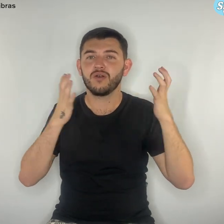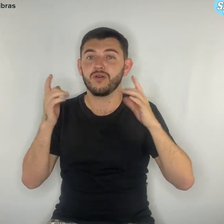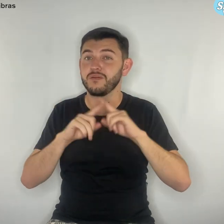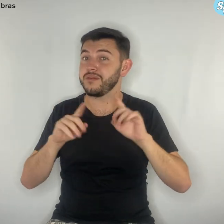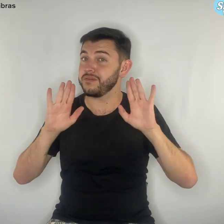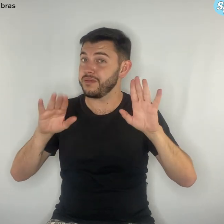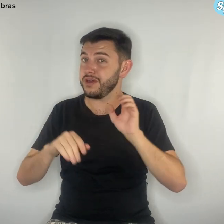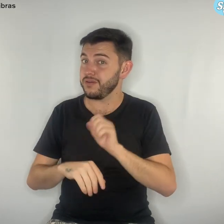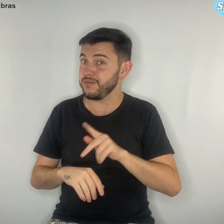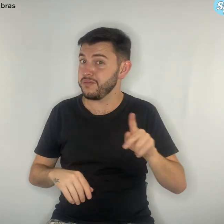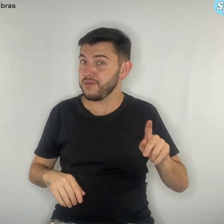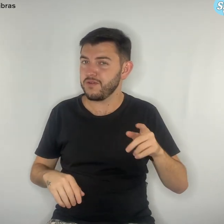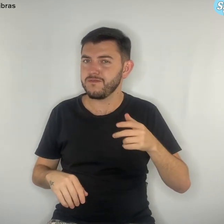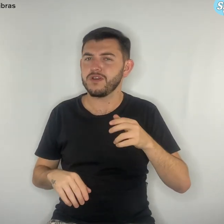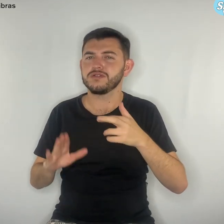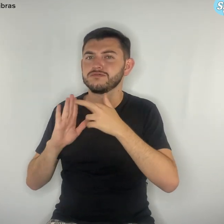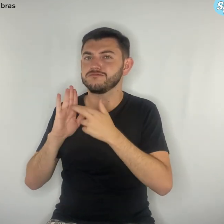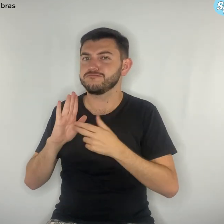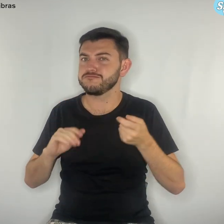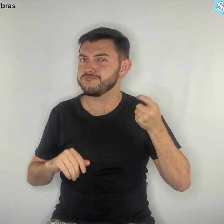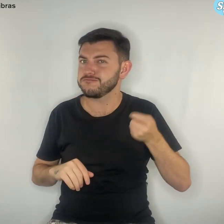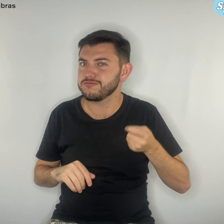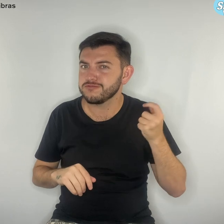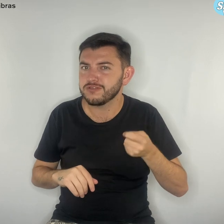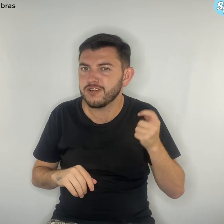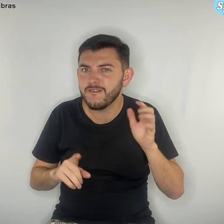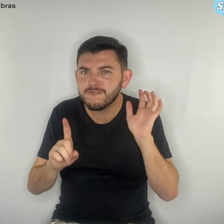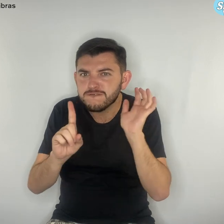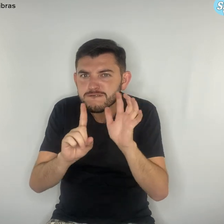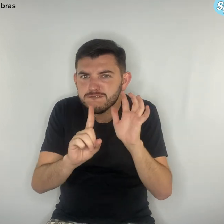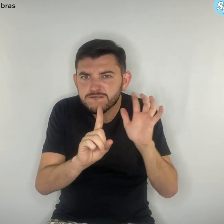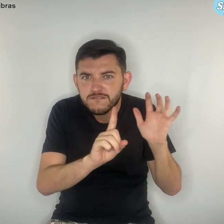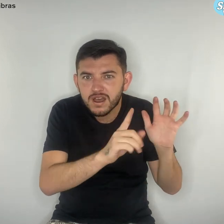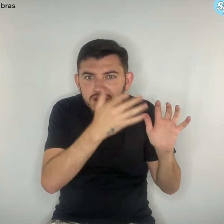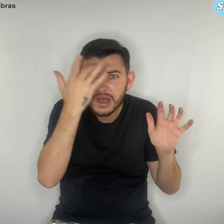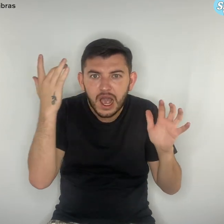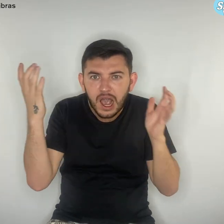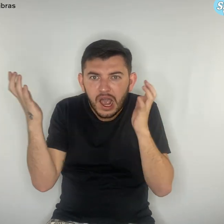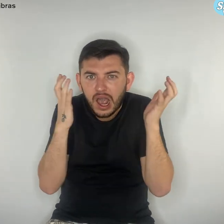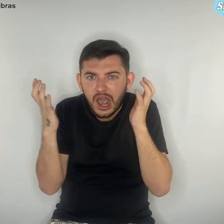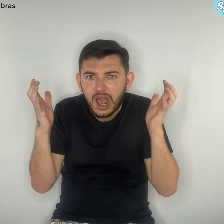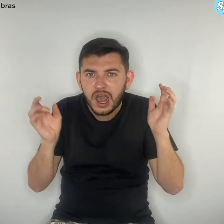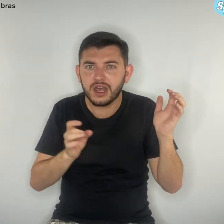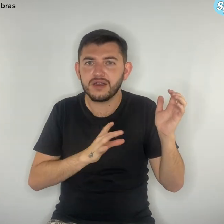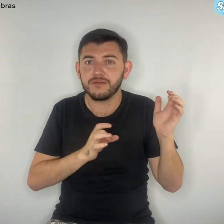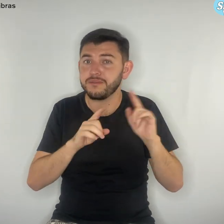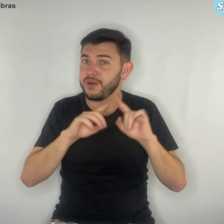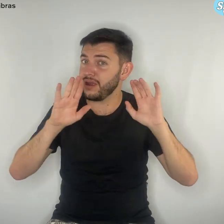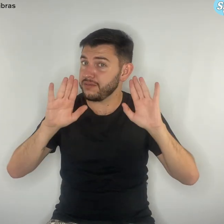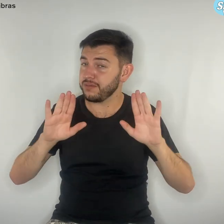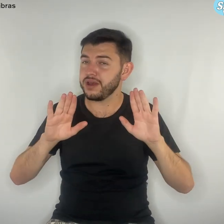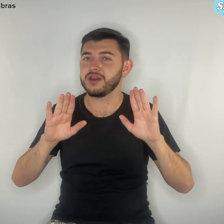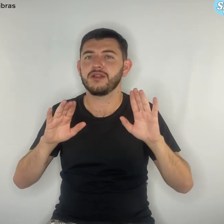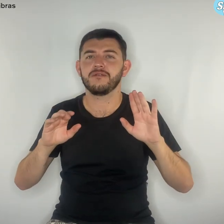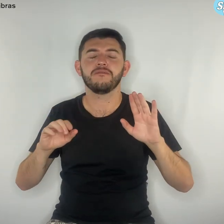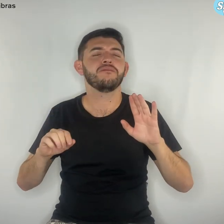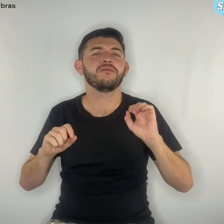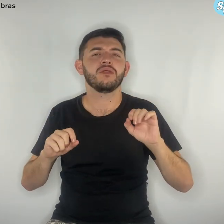basicamente, serve para assombrar. Aliás, o grande mérito da extrema-direita no período